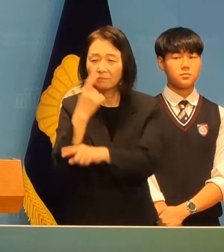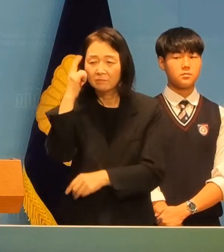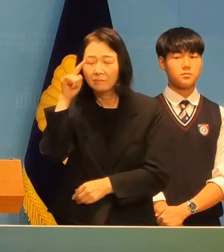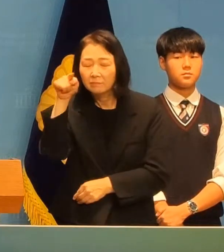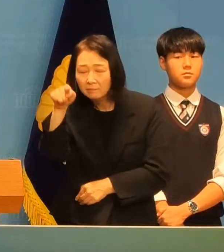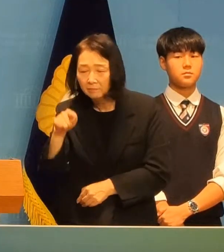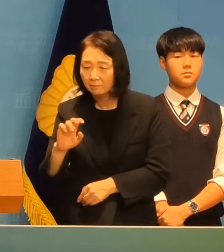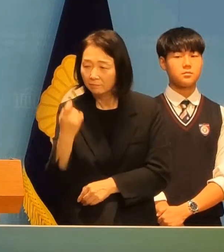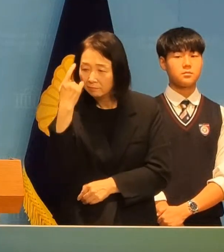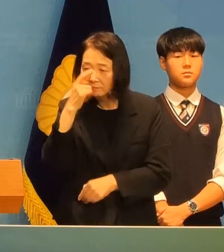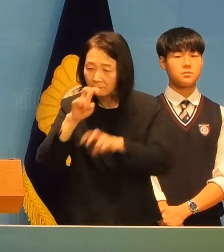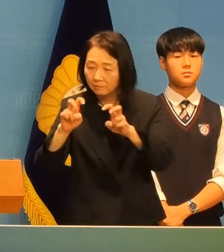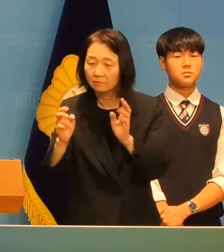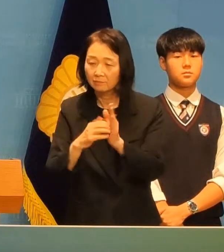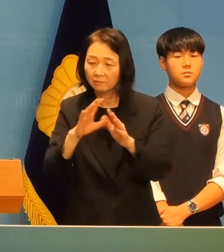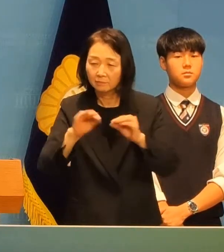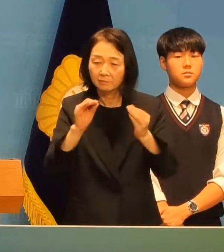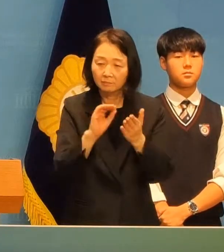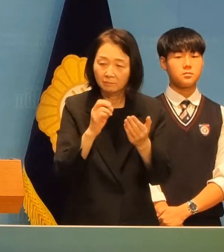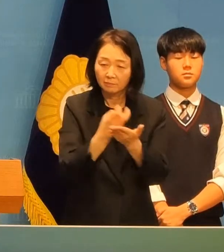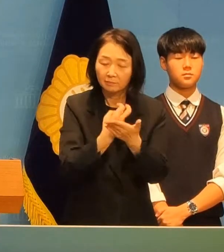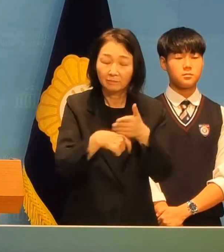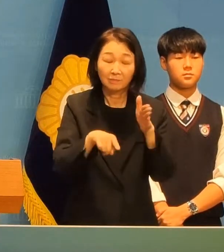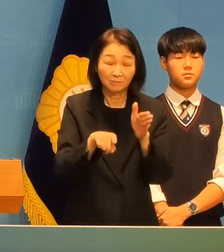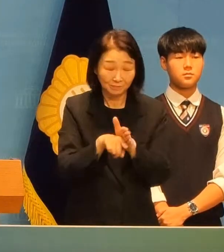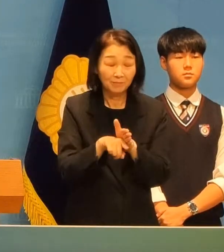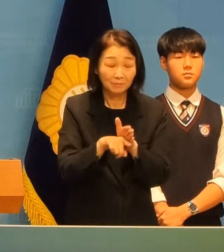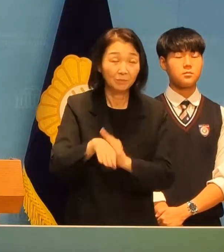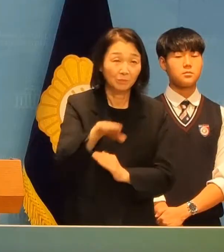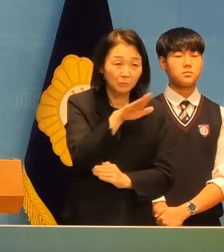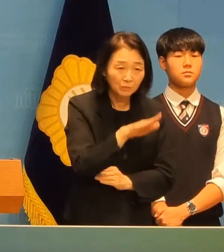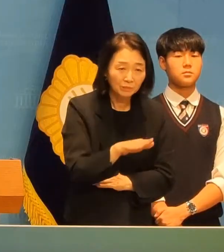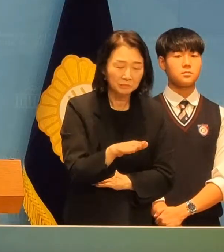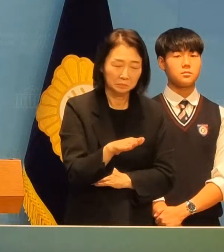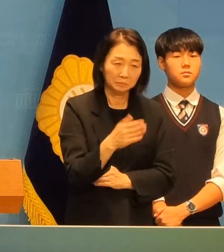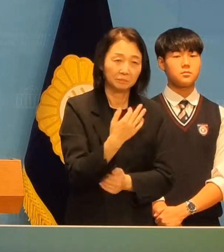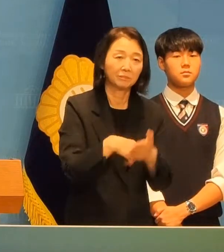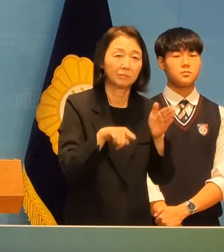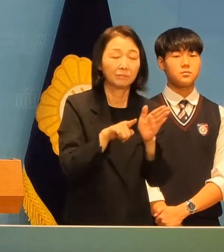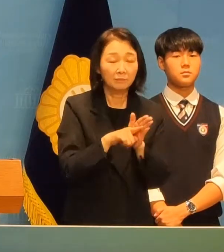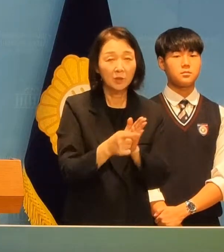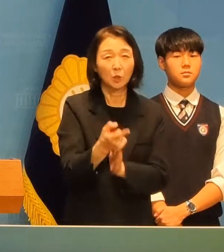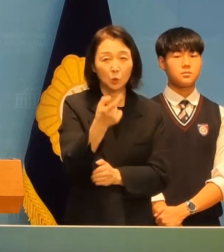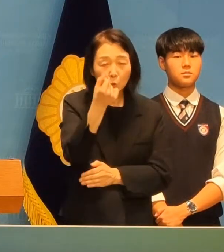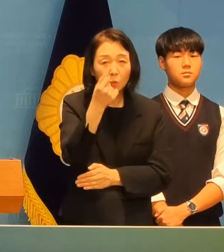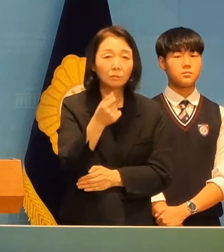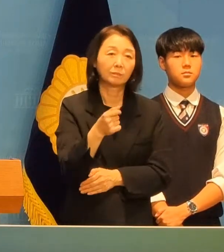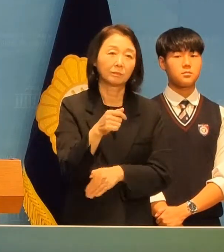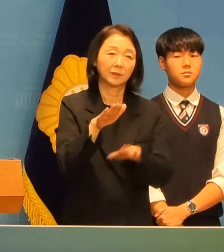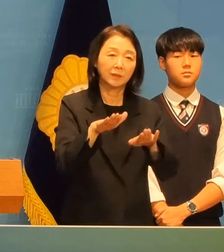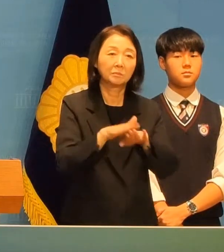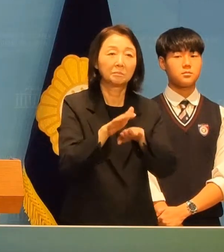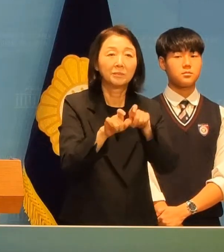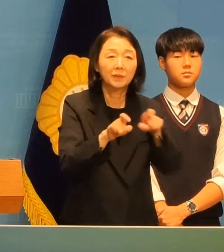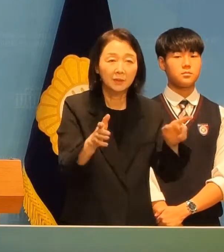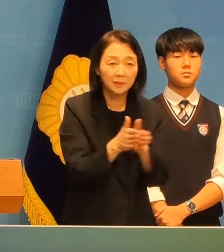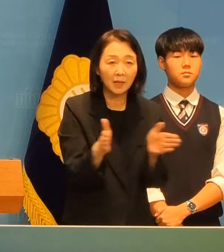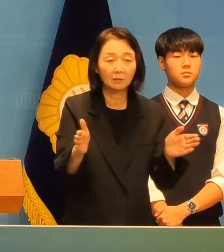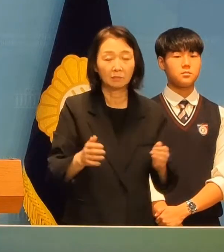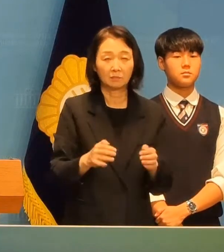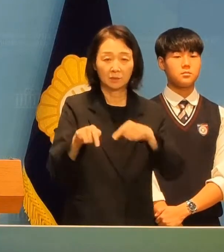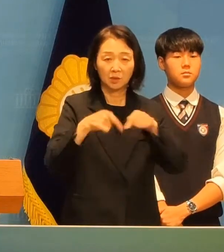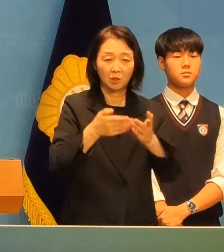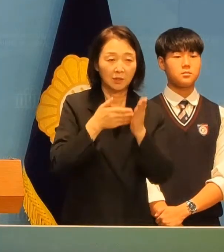해결책을 제시하기 위한 작지만 위대한 첫걸음을 디뎠다고 확신합니다. 청소년이 당원 가입을 넘어 제도권에 직접